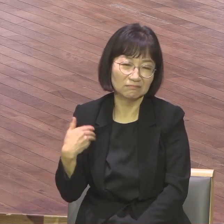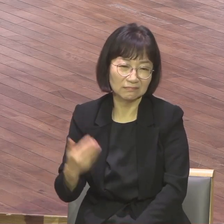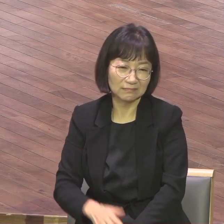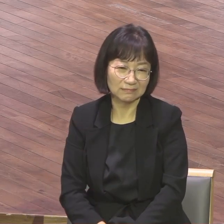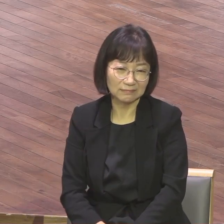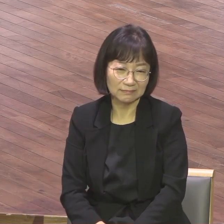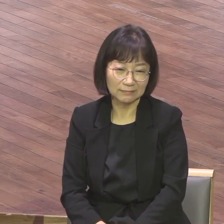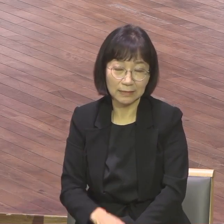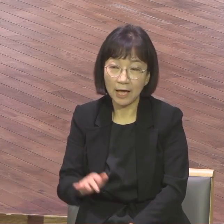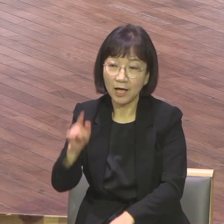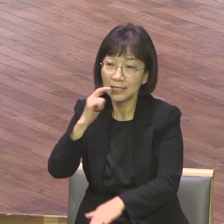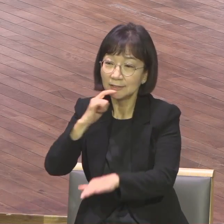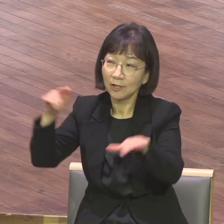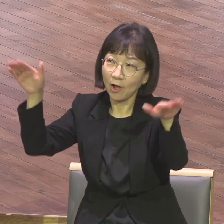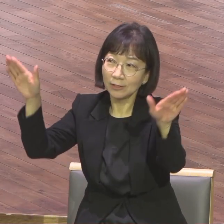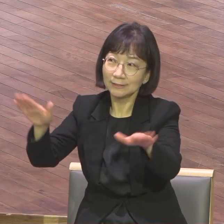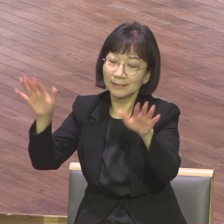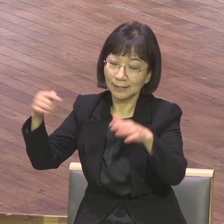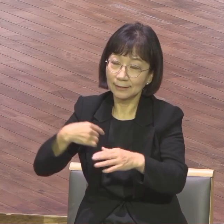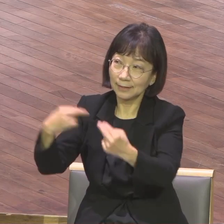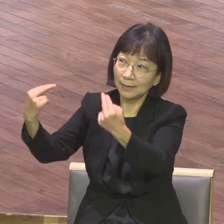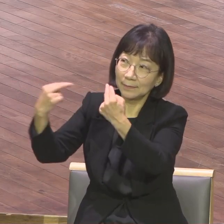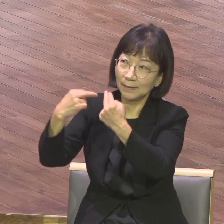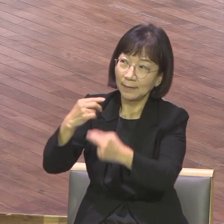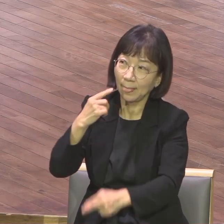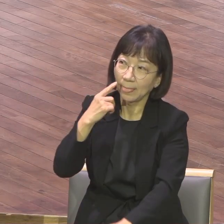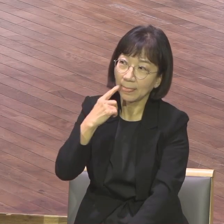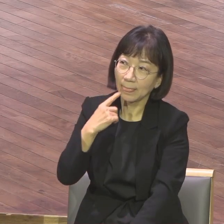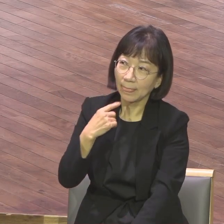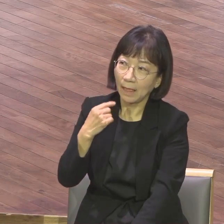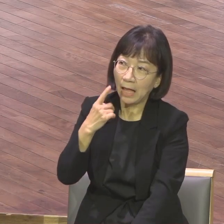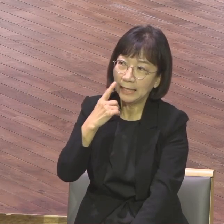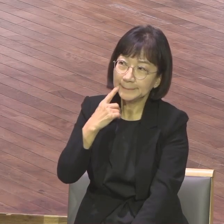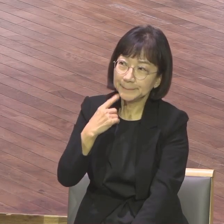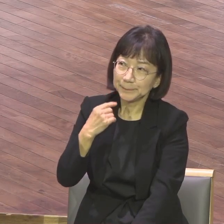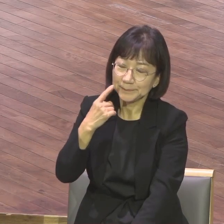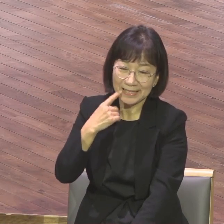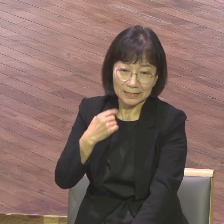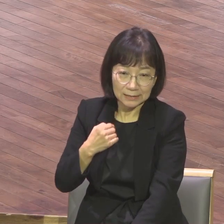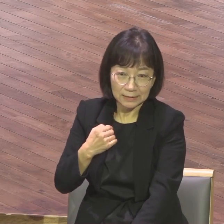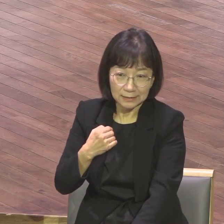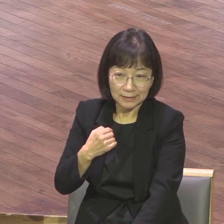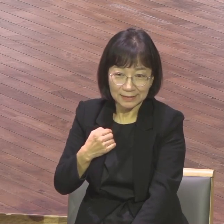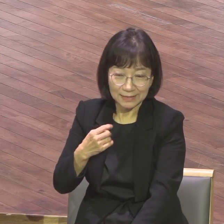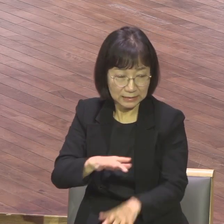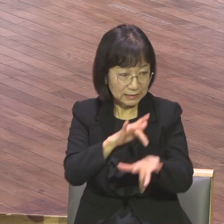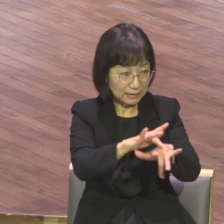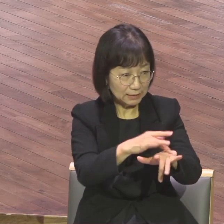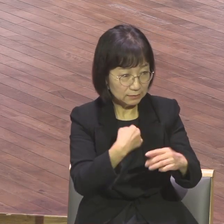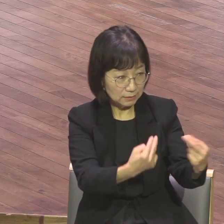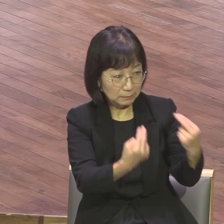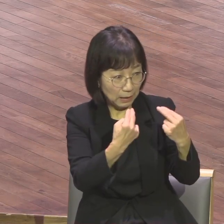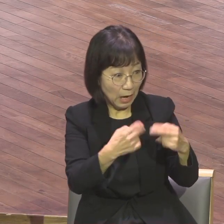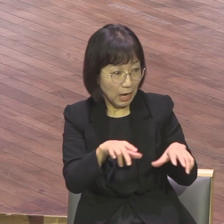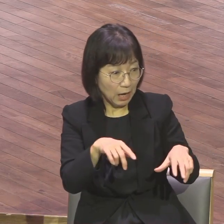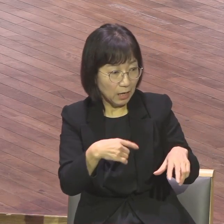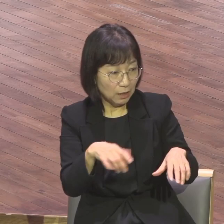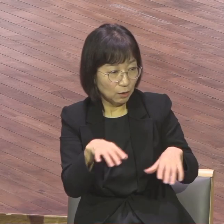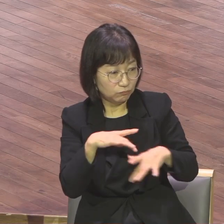천사가 부러워하고 사단마귀가 벌벌 떠는 엄청난 신부의 권세가